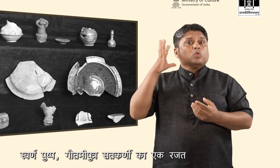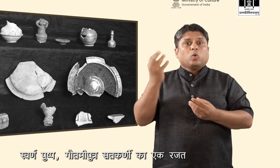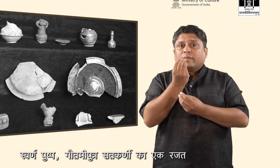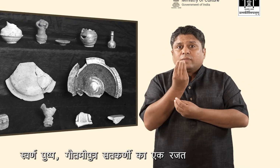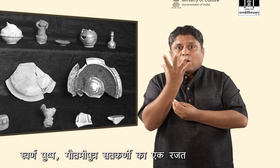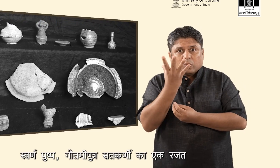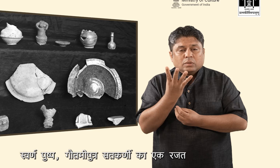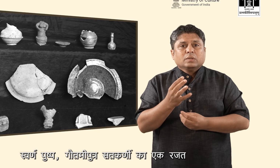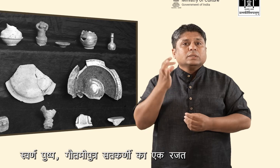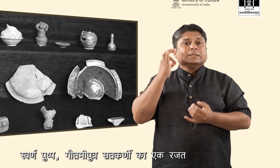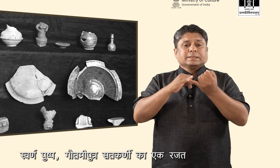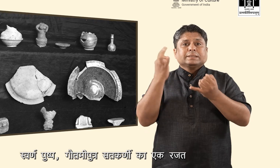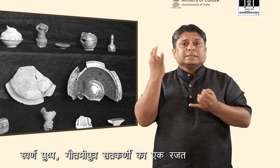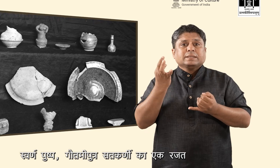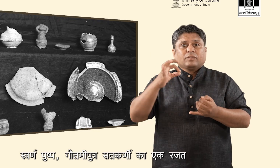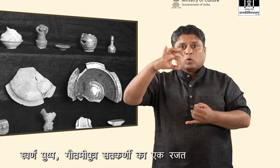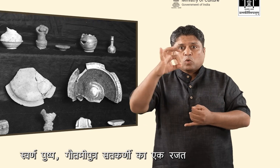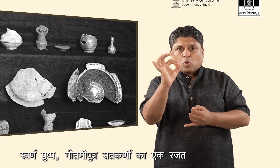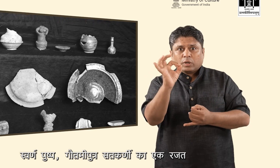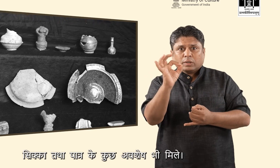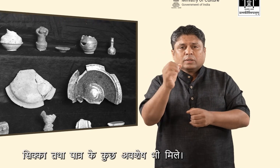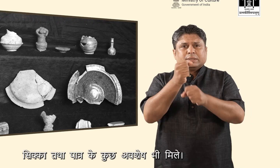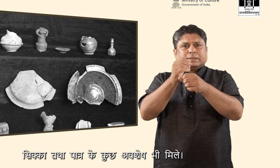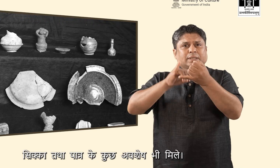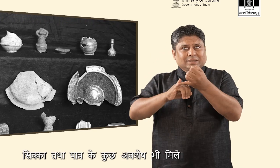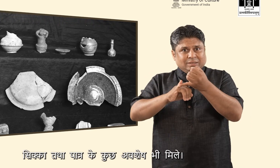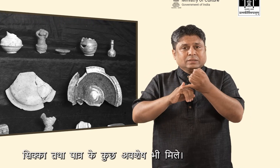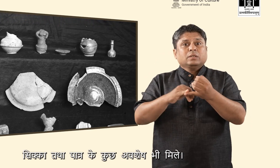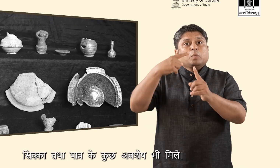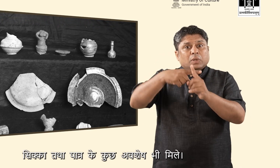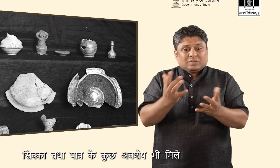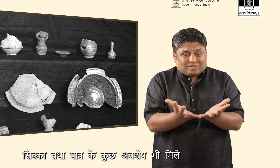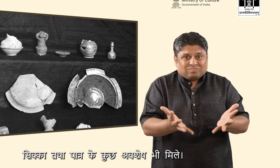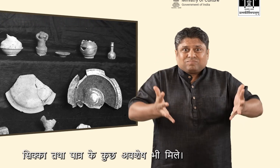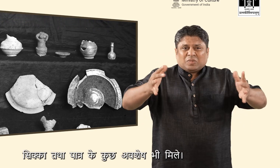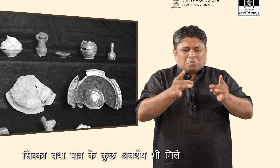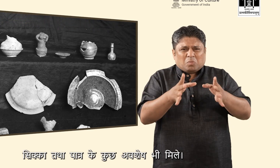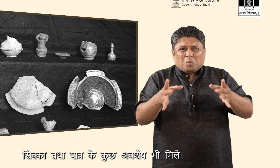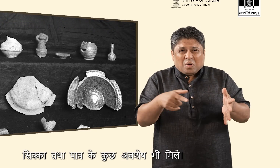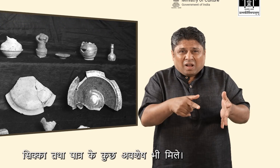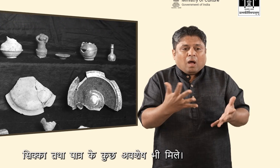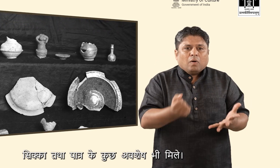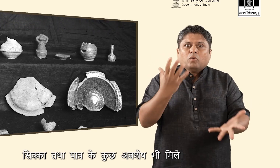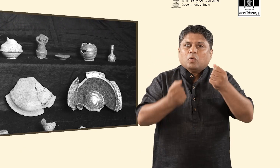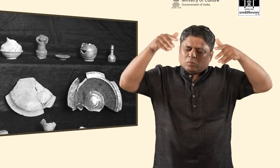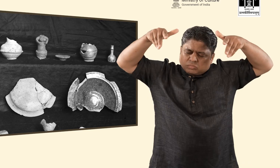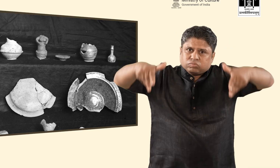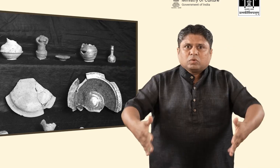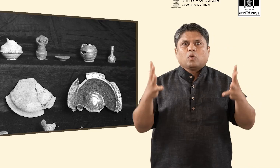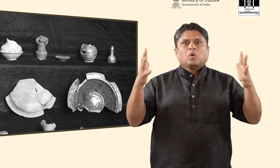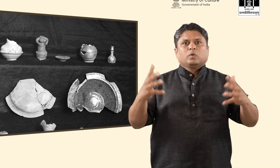स्वर्ण पुष्प, गौतमीपुत्र सतकर्णी का एक रजत सिक्का तथा पात्र के कुछ अवशेष भी मिले।